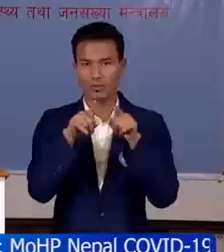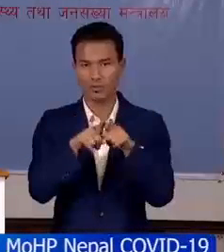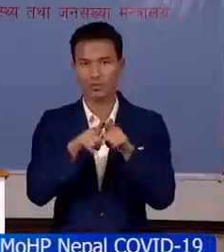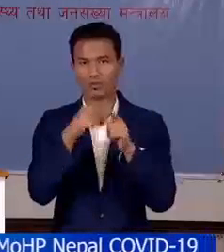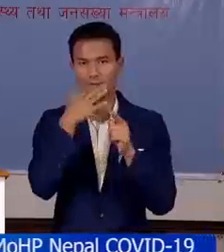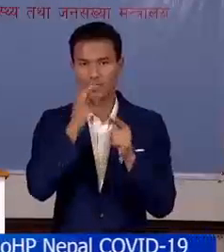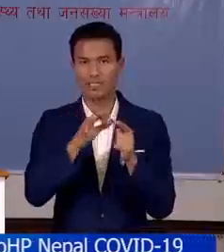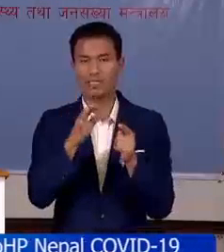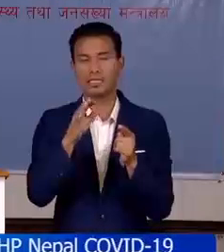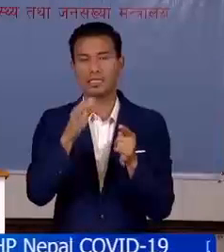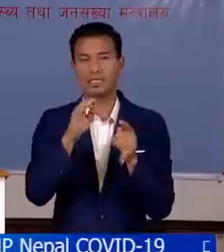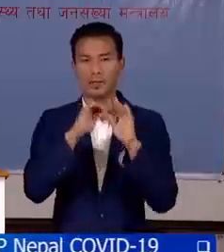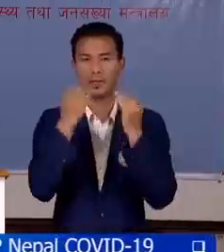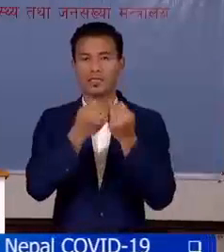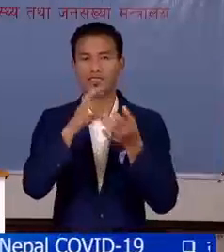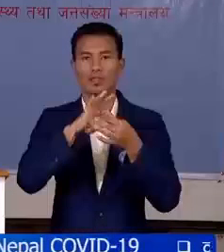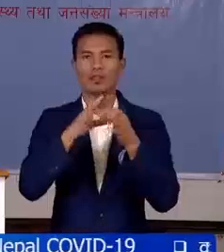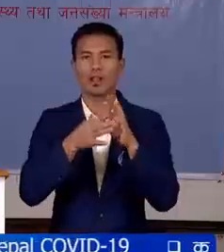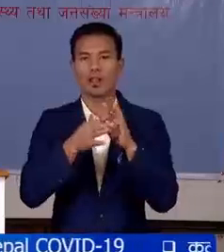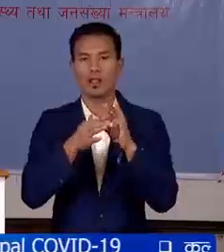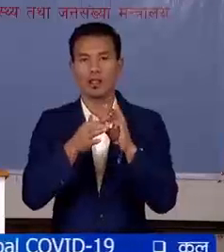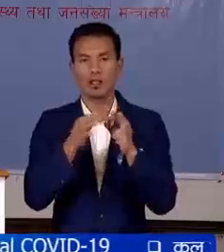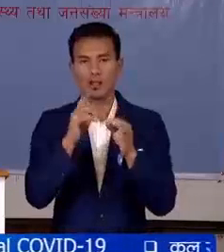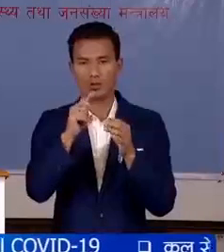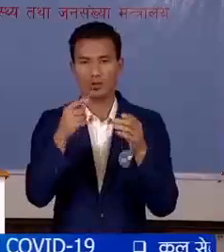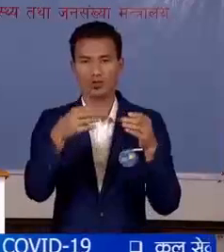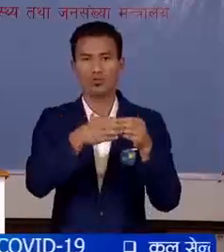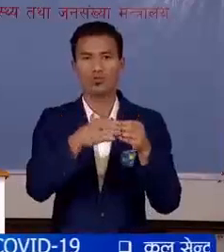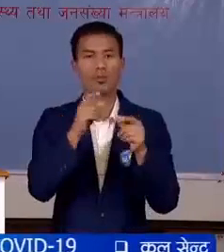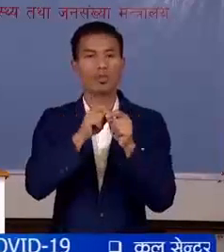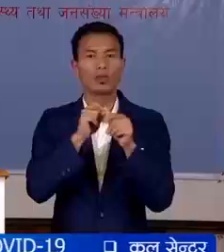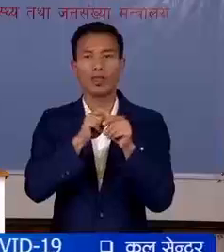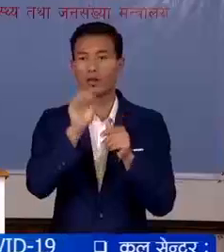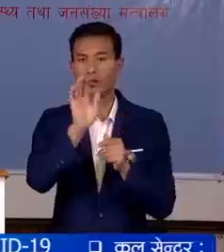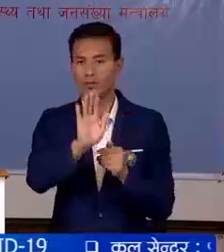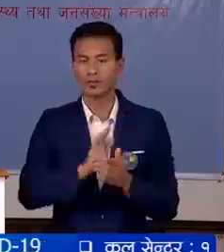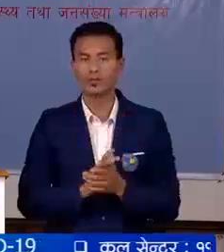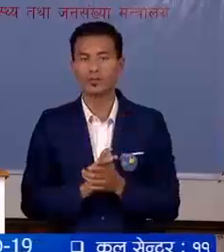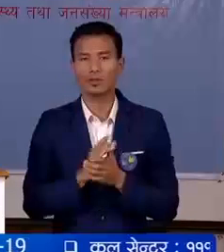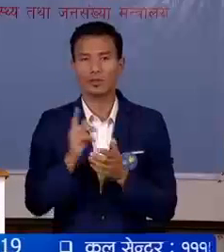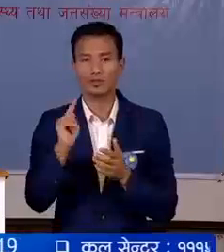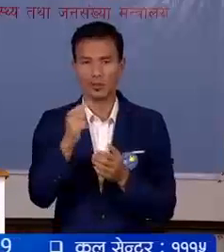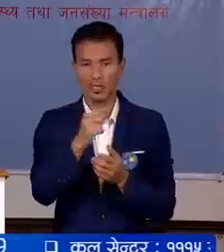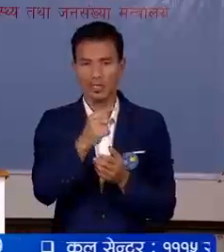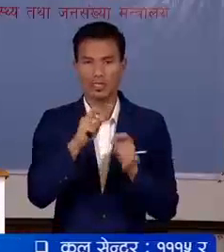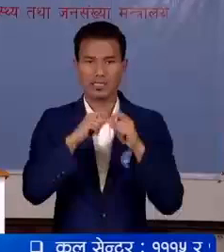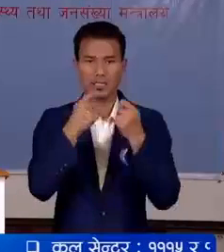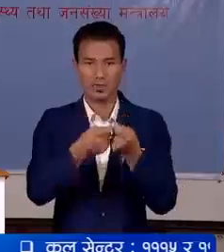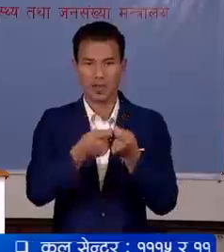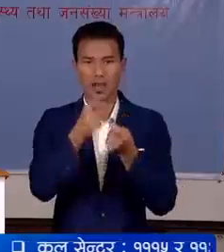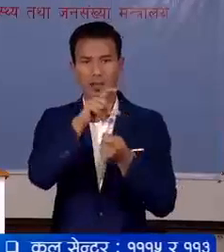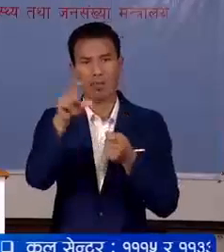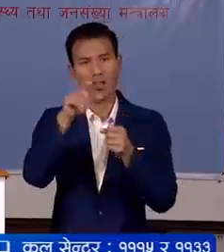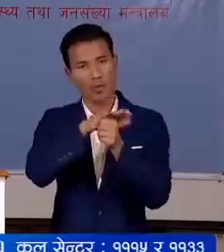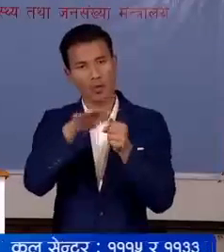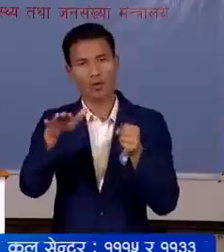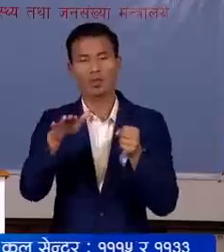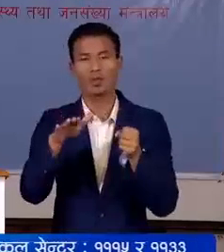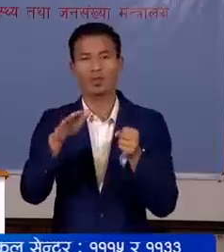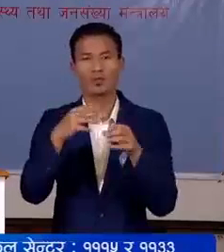सामाजिक संजाल को गरूप पनी तया गरेगा सम। उने पिनी चेत्रमा नेपाल भरी